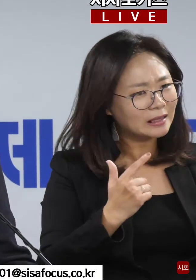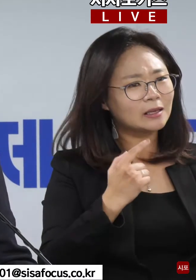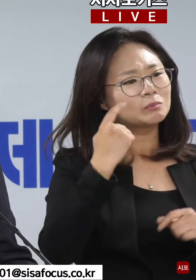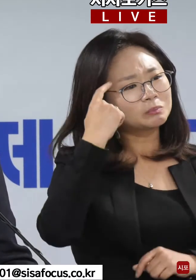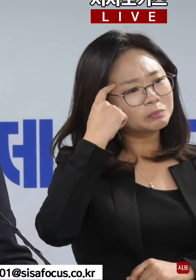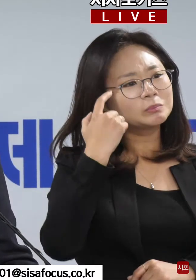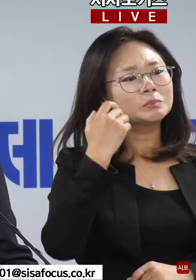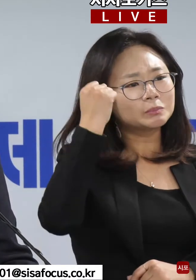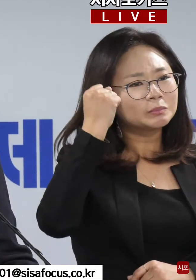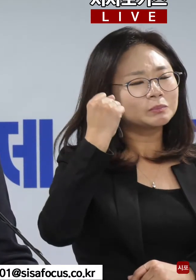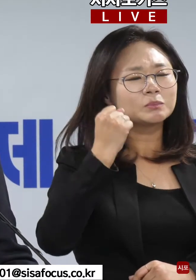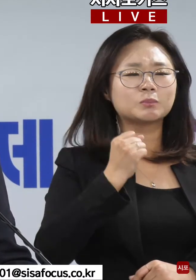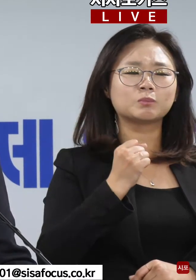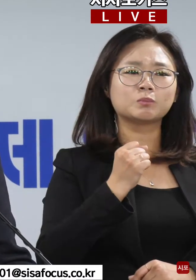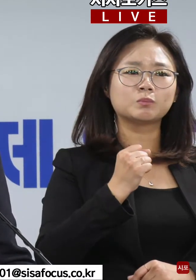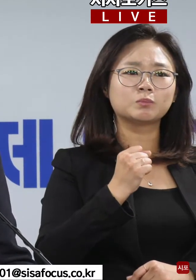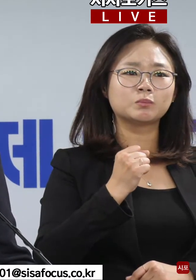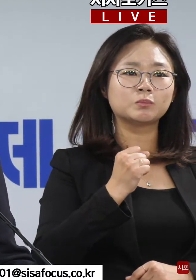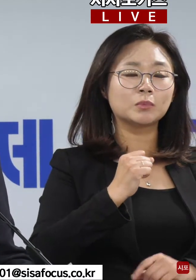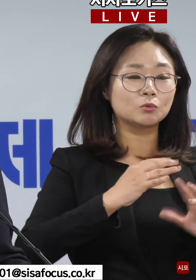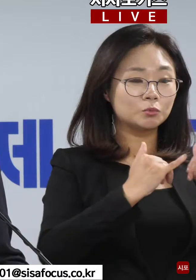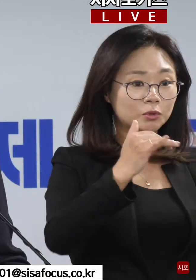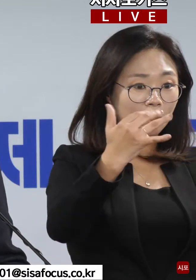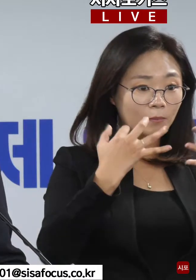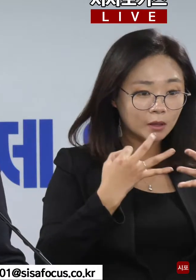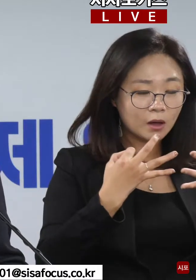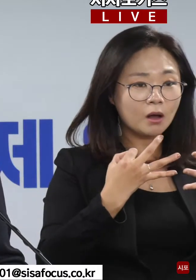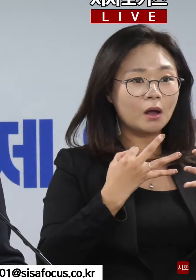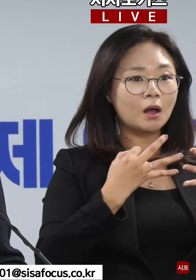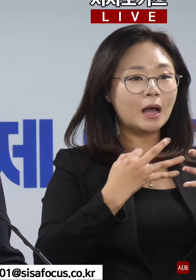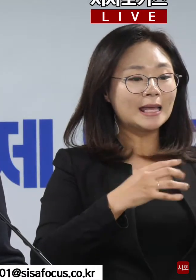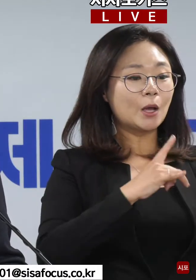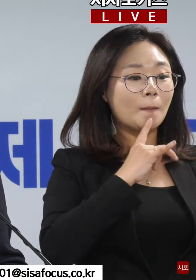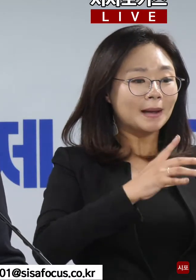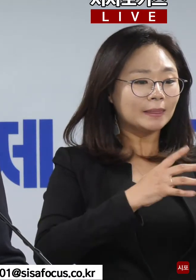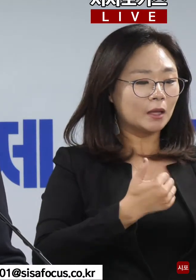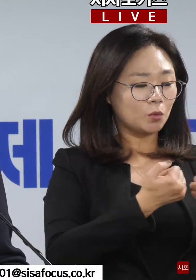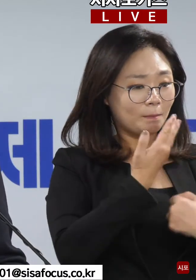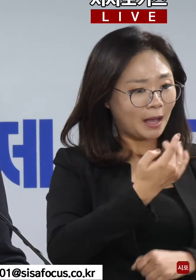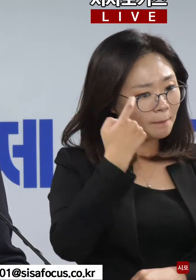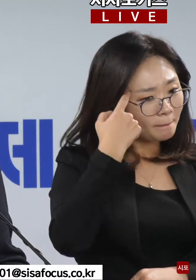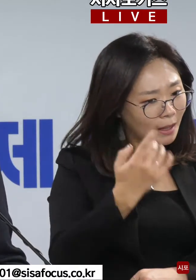믿습니다. 어떻게 국민들 앞에 이런 제안을 할 수 있겠어요?